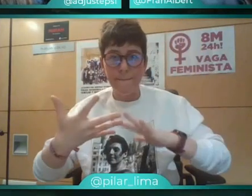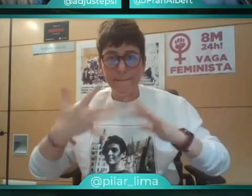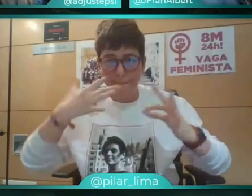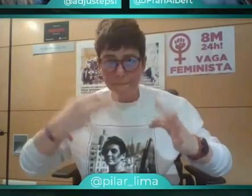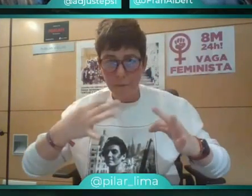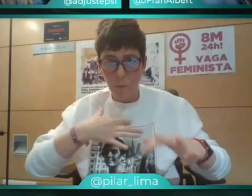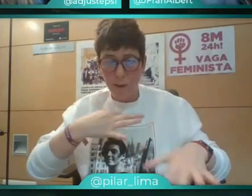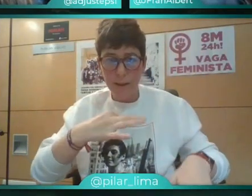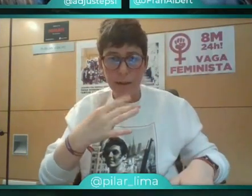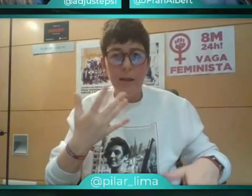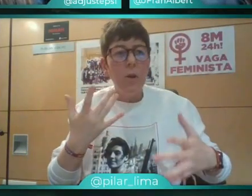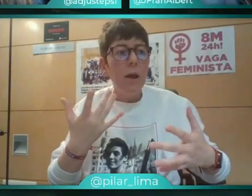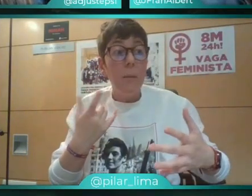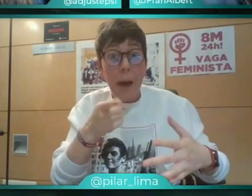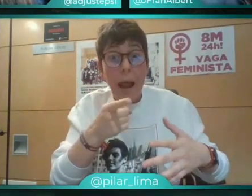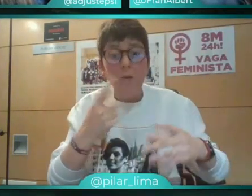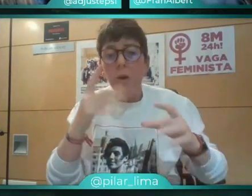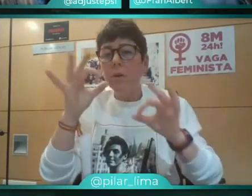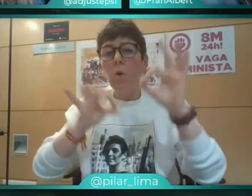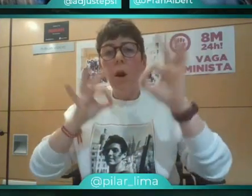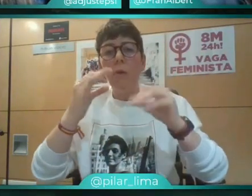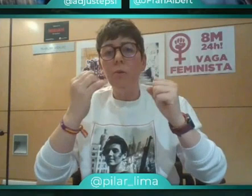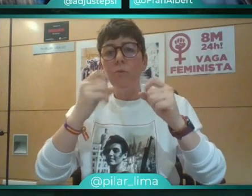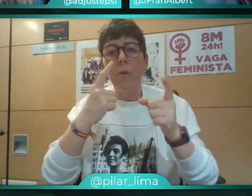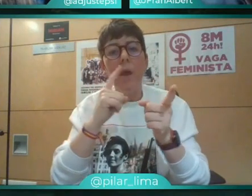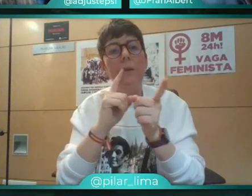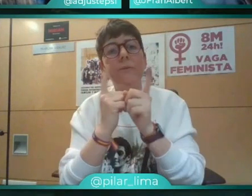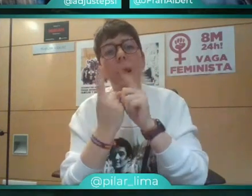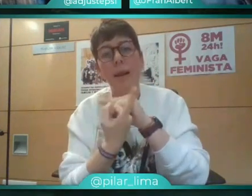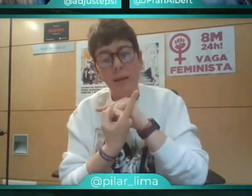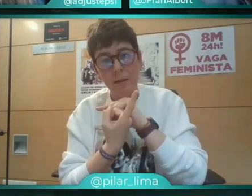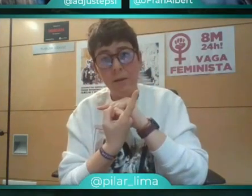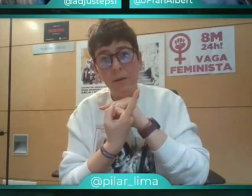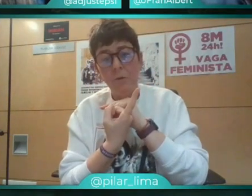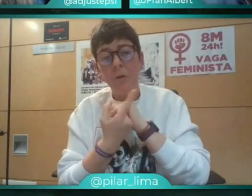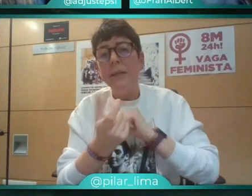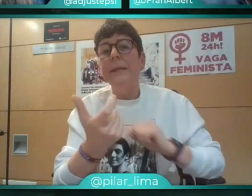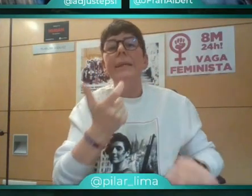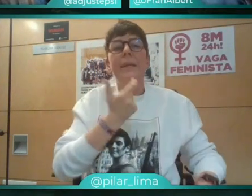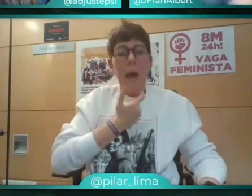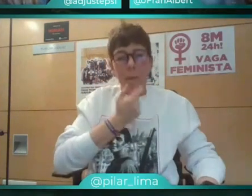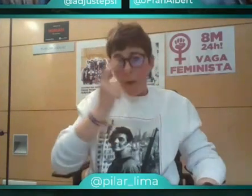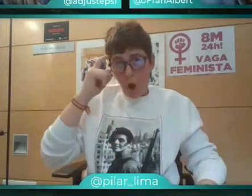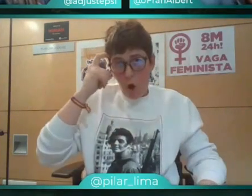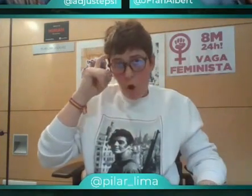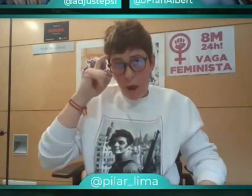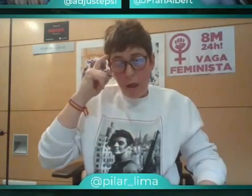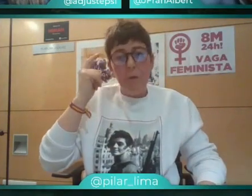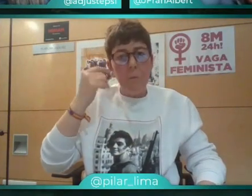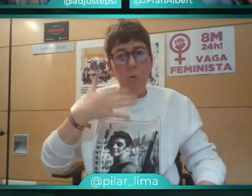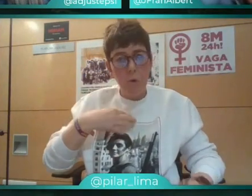son sueños y quiero llevarlas quiero llevarlas a la realidad y para eso necesitamos una correlación de fuerzas diferente